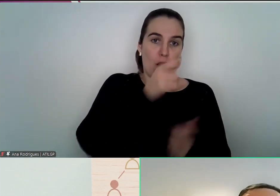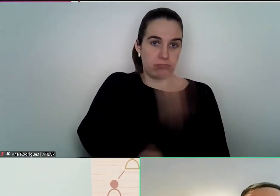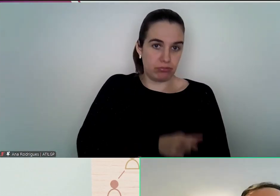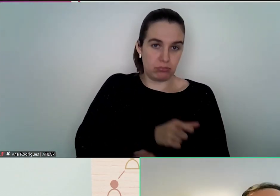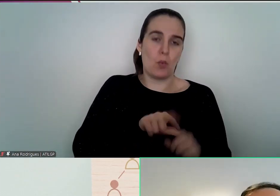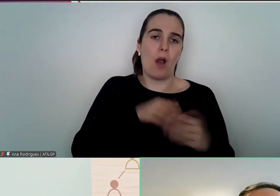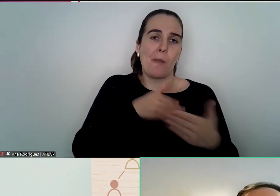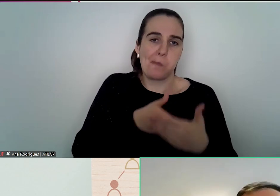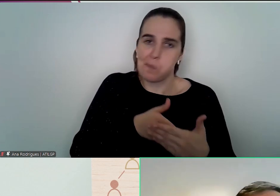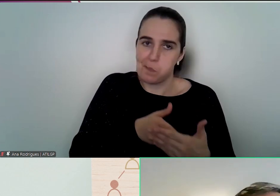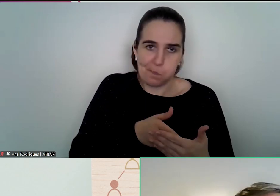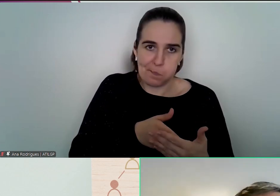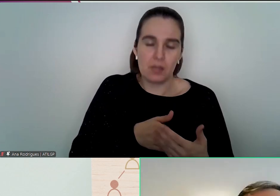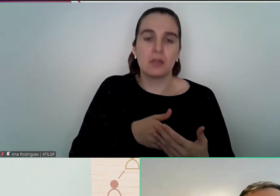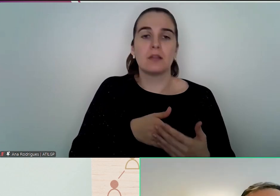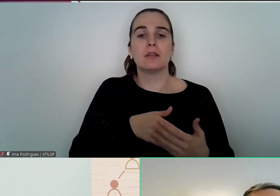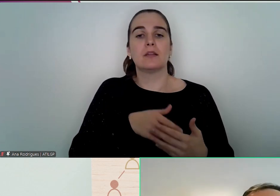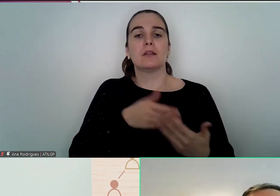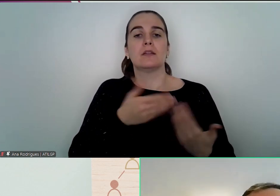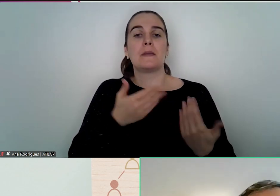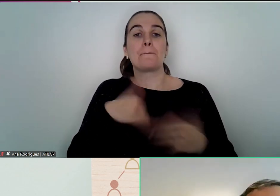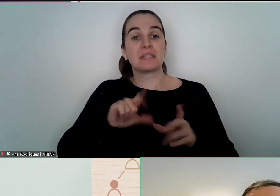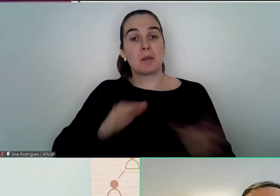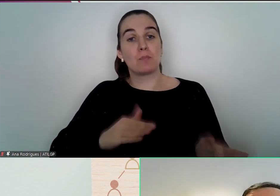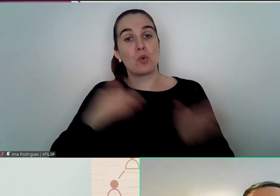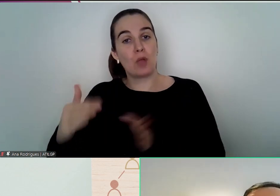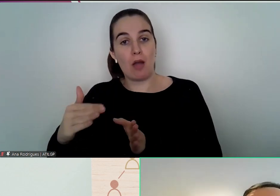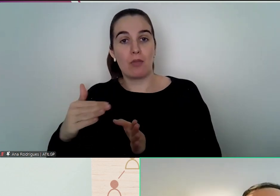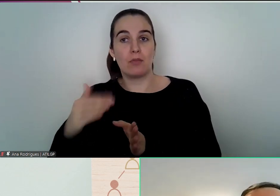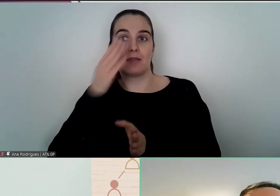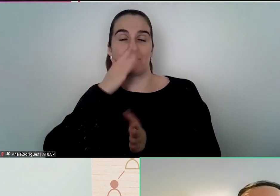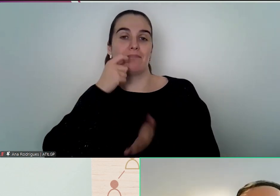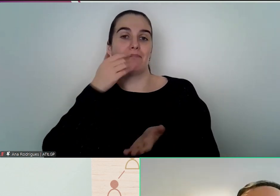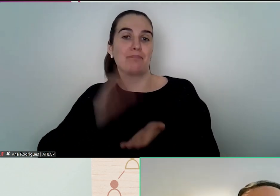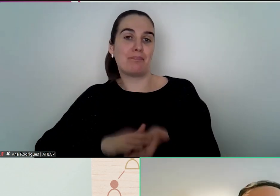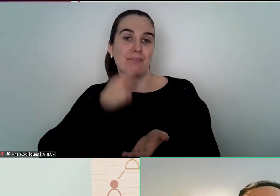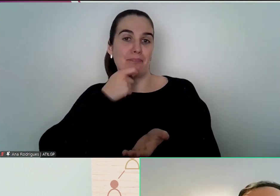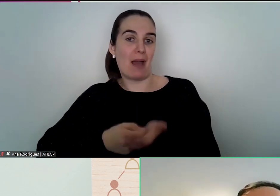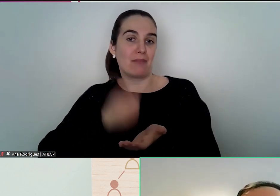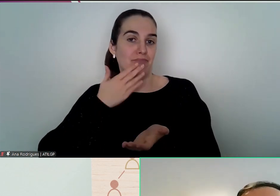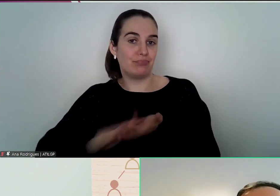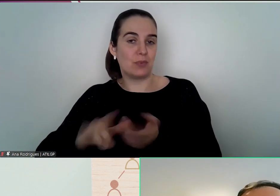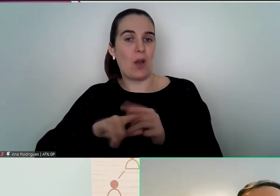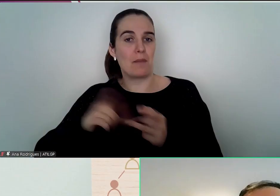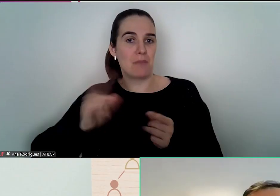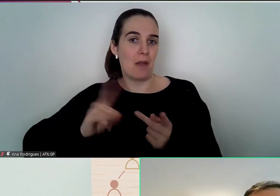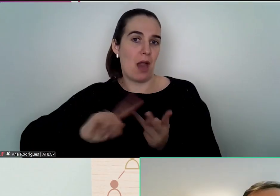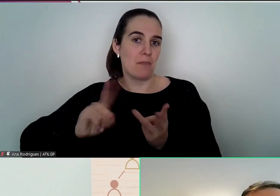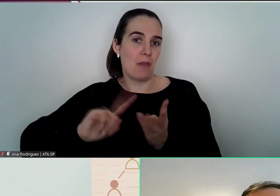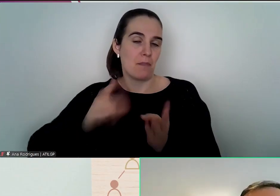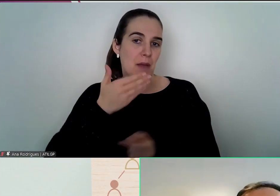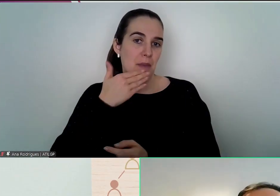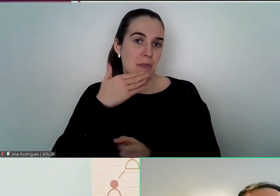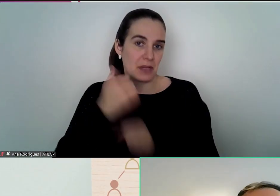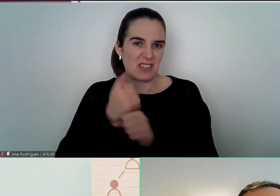obstáculo à administração aberta e muito importante, mas também encontrar aqui algumas formas de equilíbrio para que os serviços não sejam de